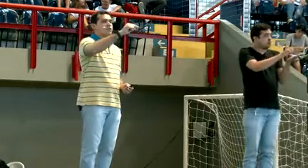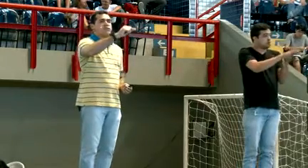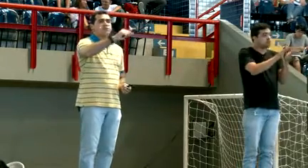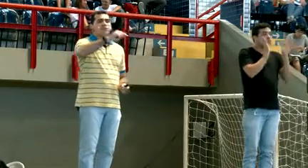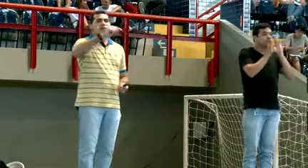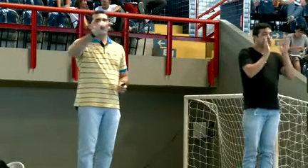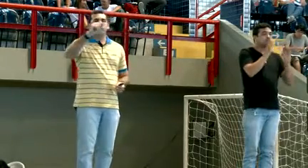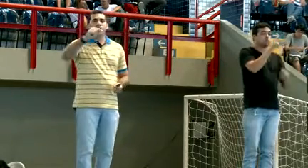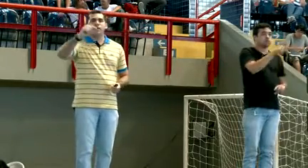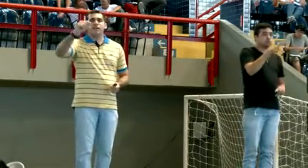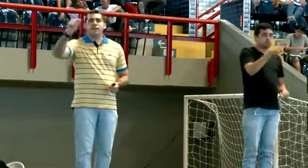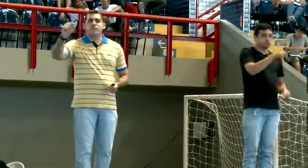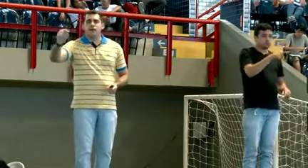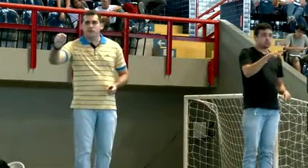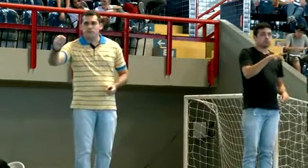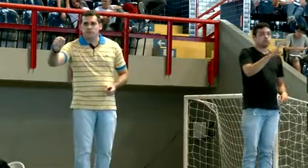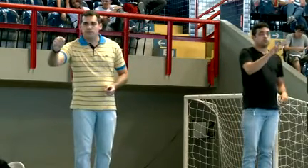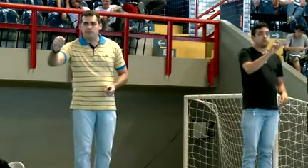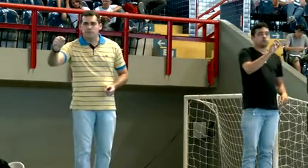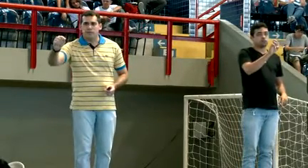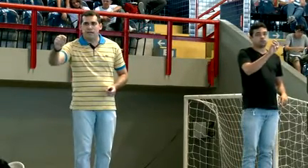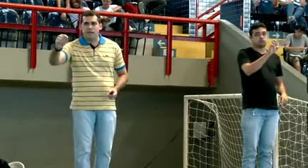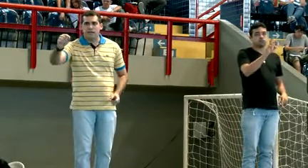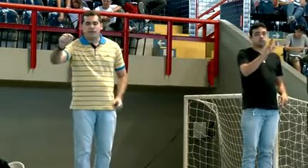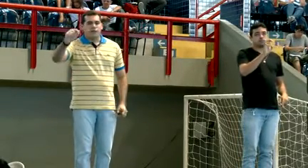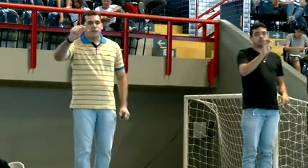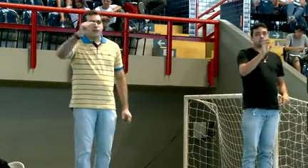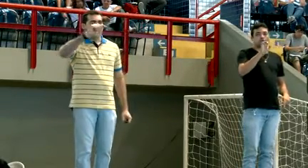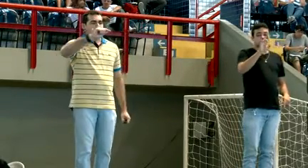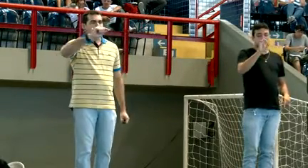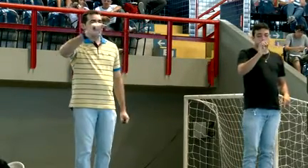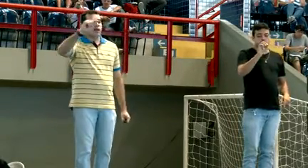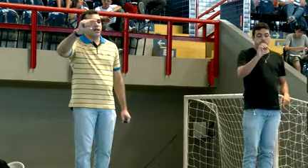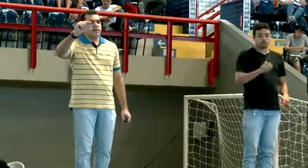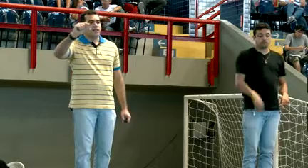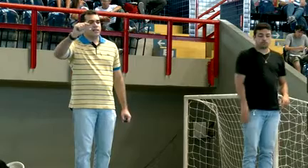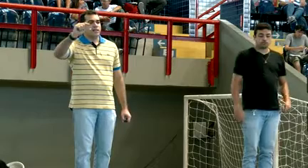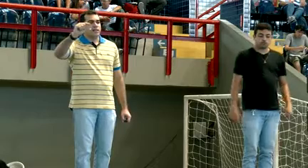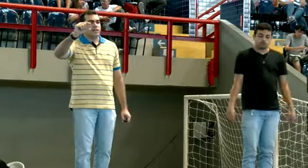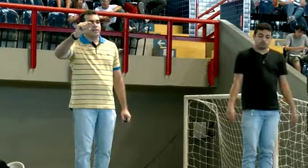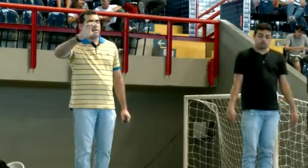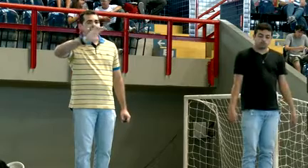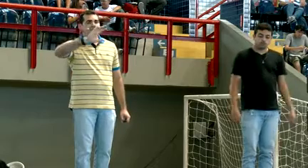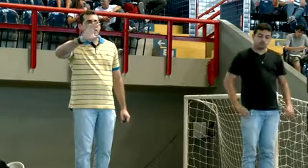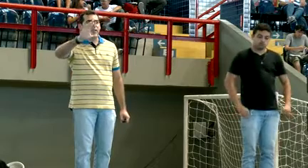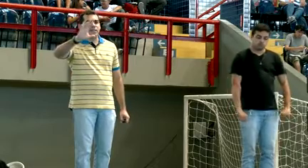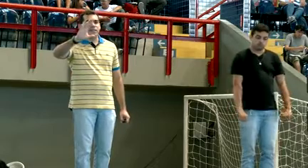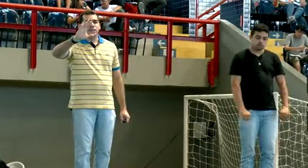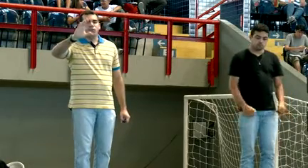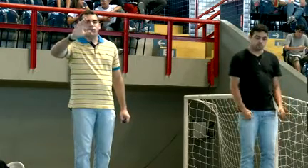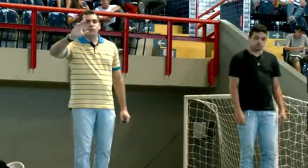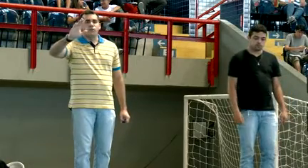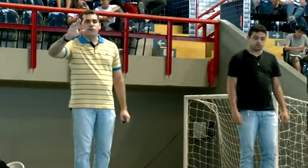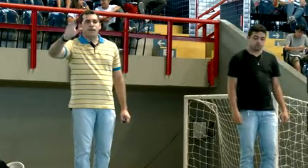Facebook, Professor Volney Ribeiro, tá? Professor, sem abreviar